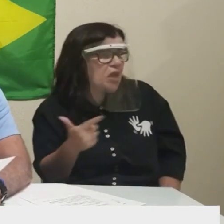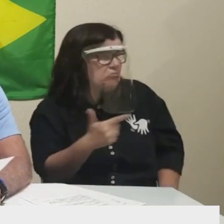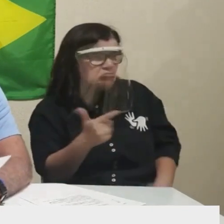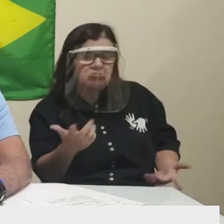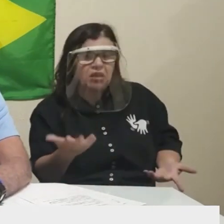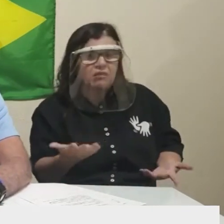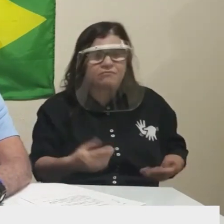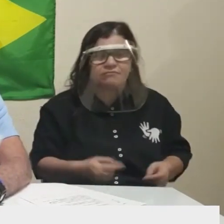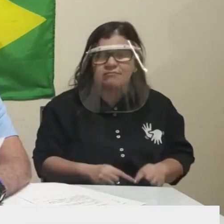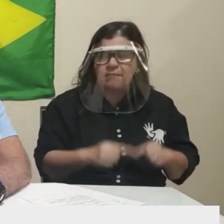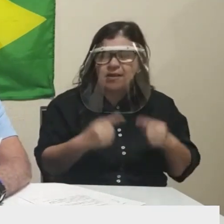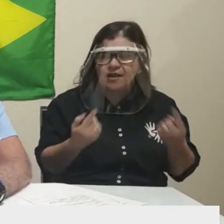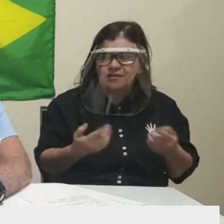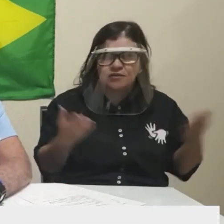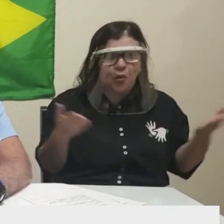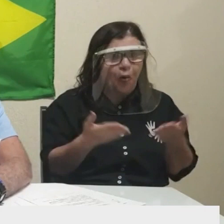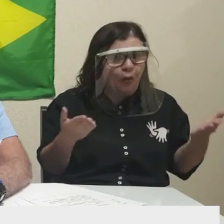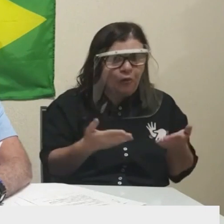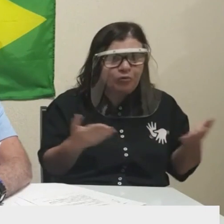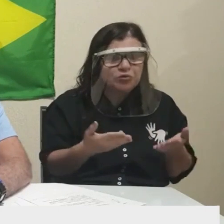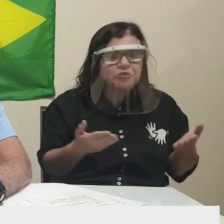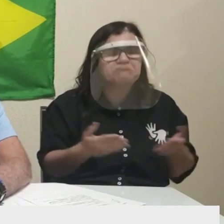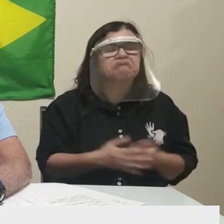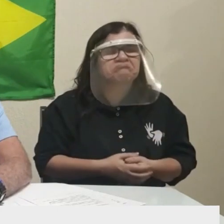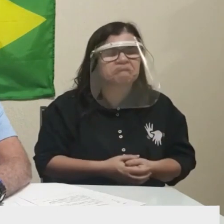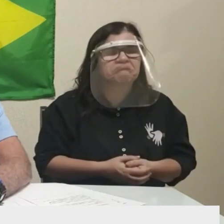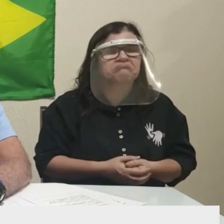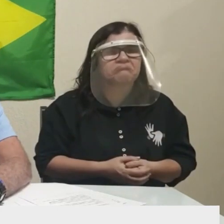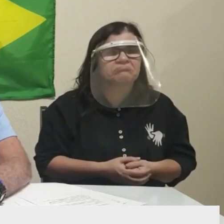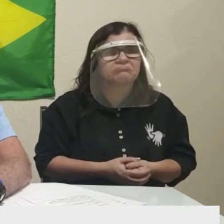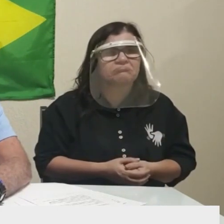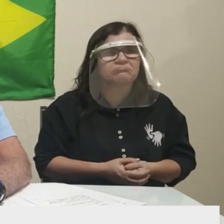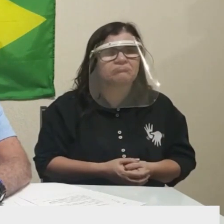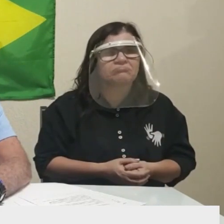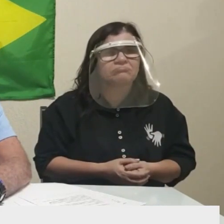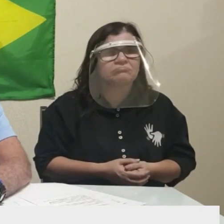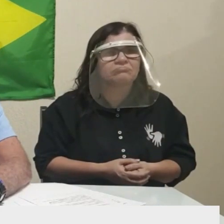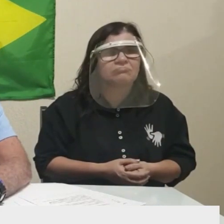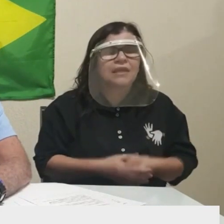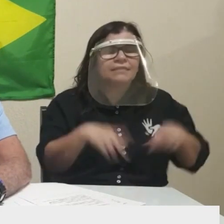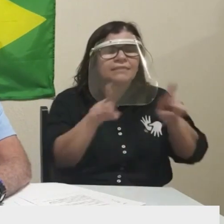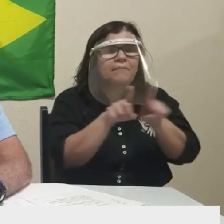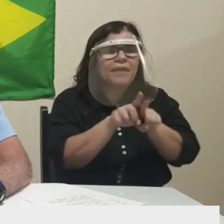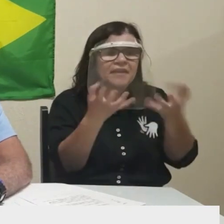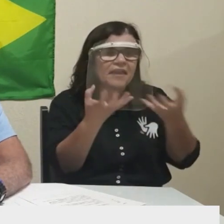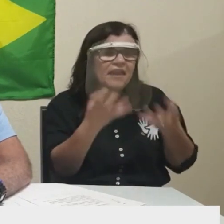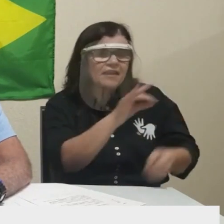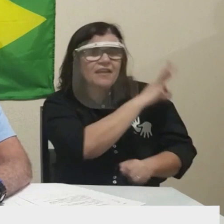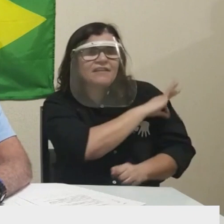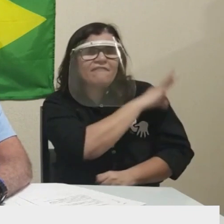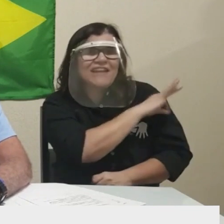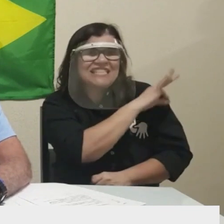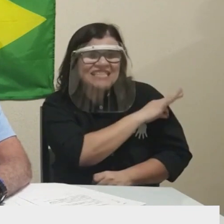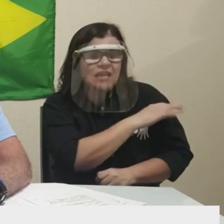tem. Mas, hoje em dia, muita gente apoia que a vacina seja aplicada até de forma coercitiva. Na lei não